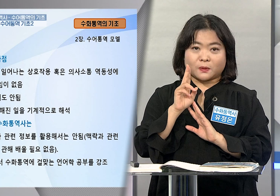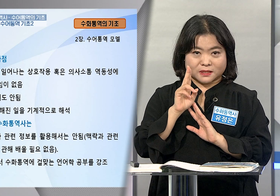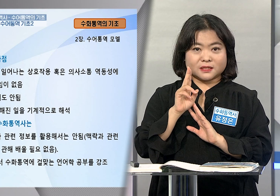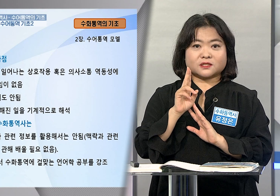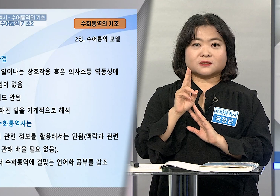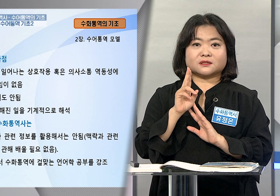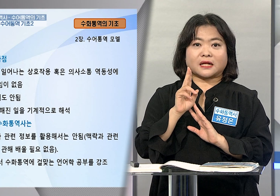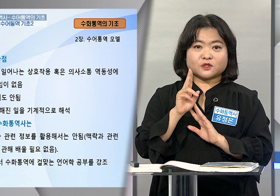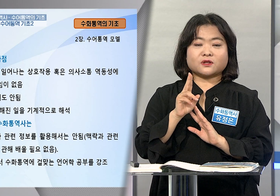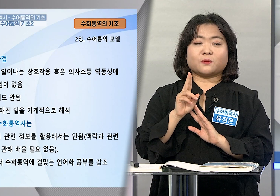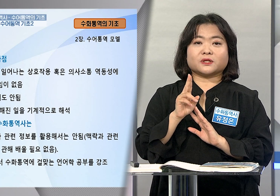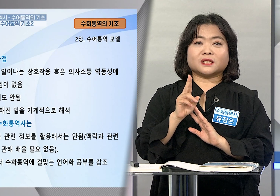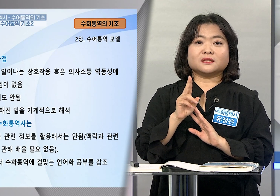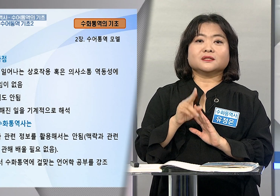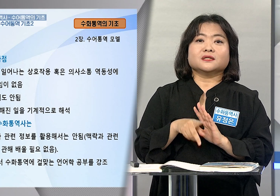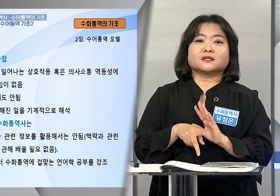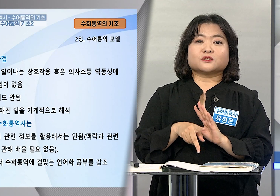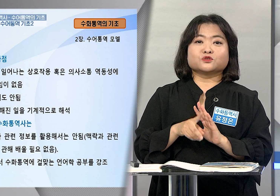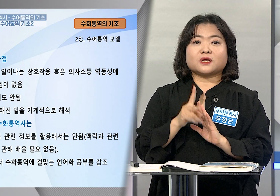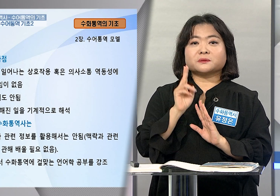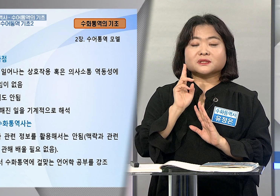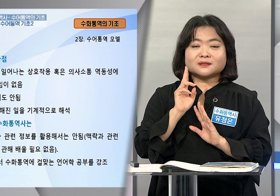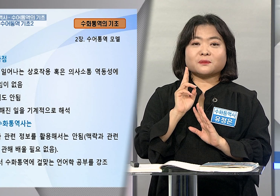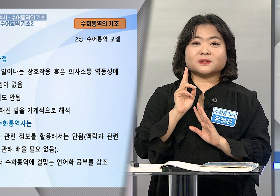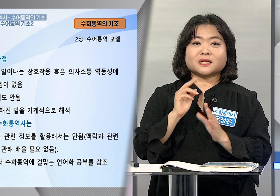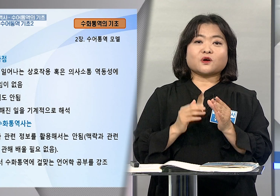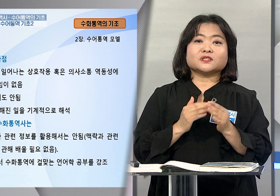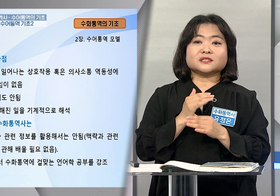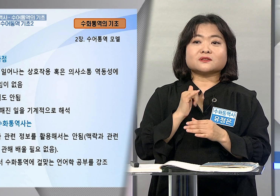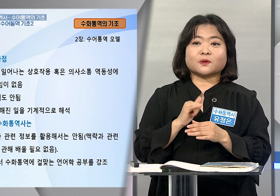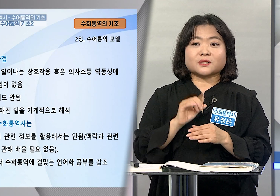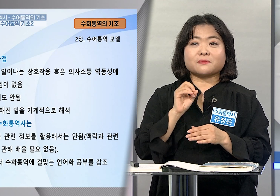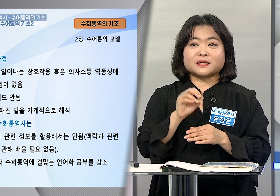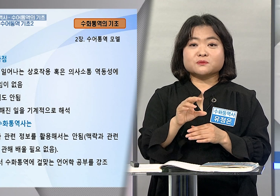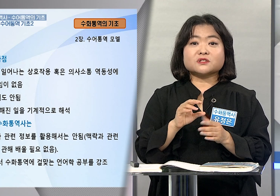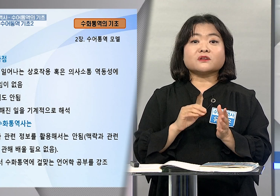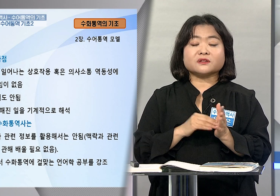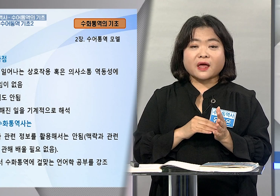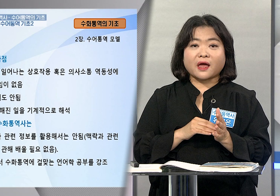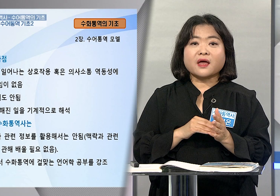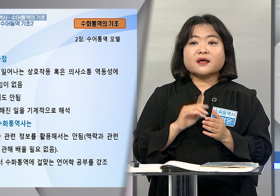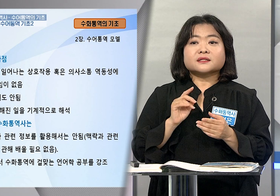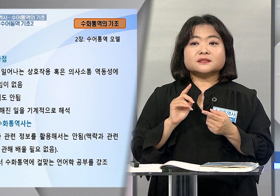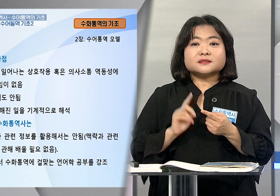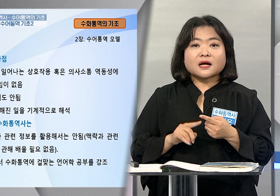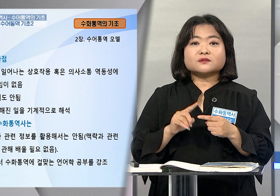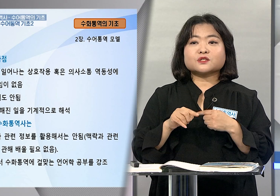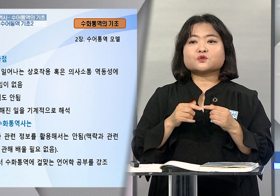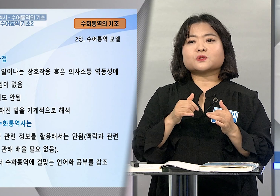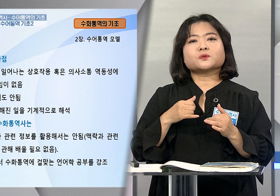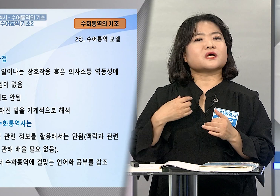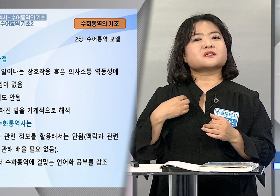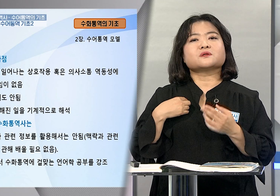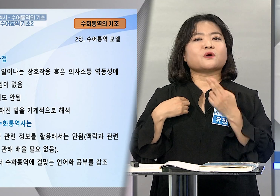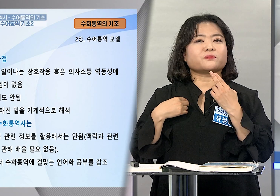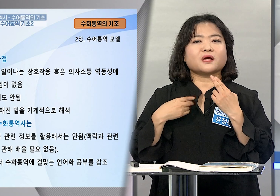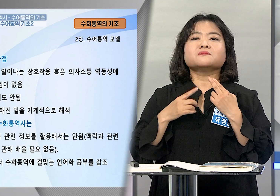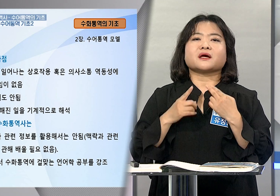완전히 단절돼 버린 두 사람은 끝나버린 사건이 있었다고 제가 말씀드렸는데 그 사건의 수화통역사는 책임이 없다는